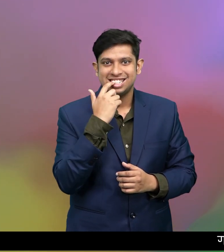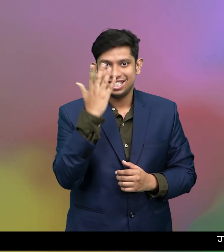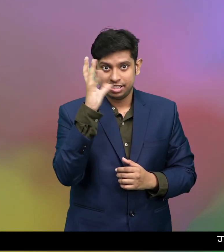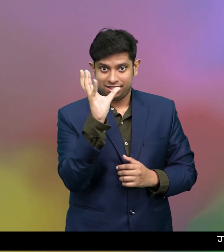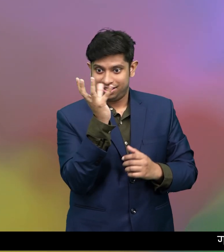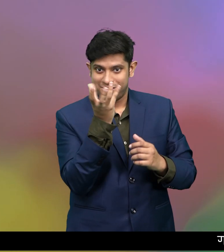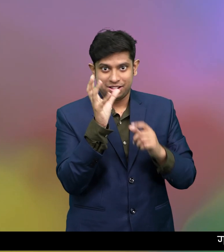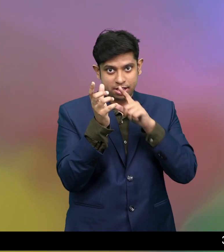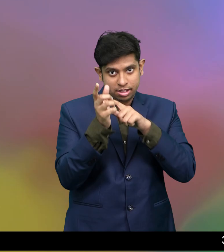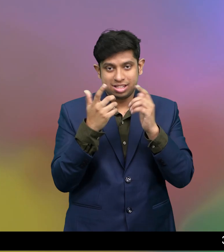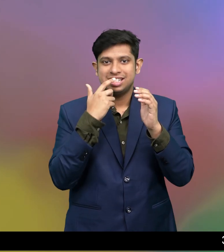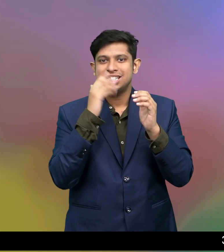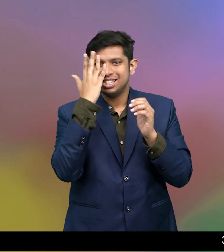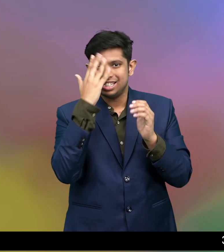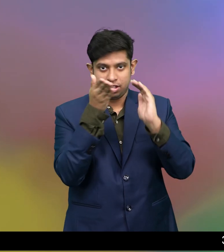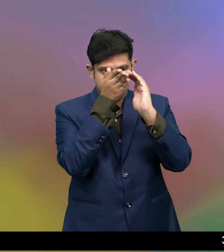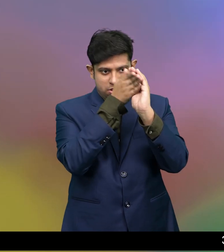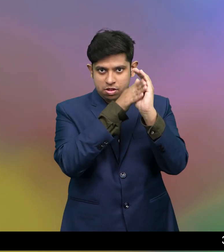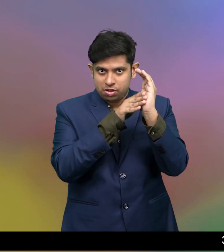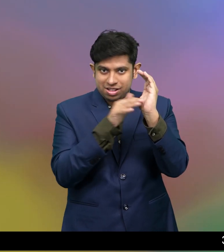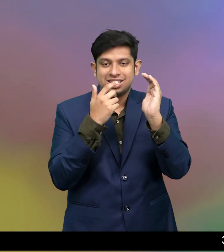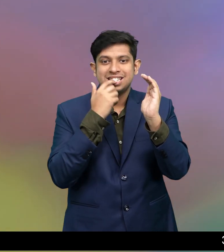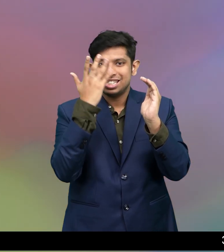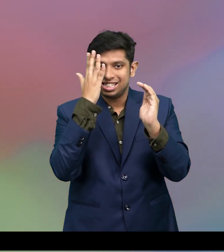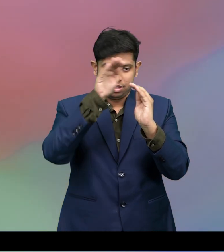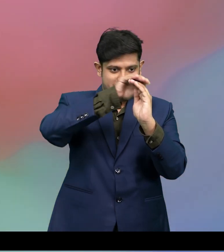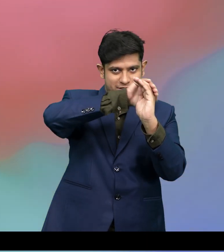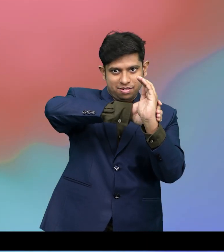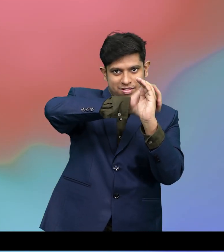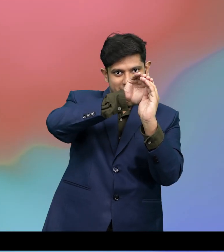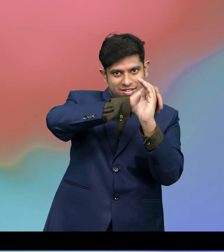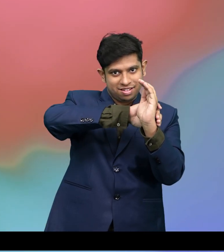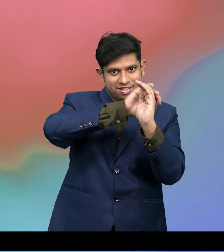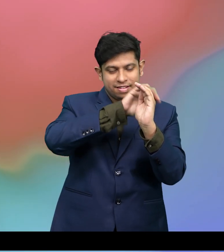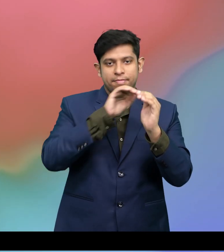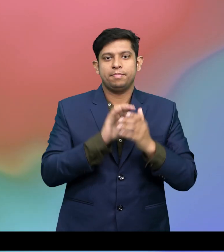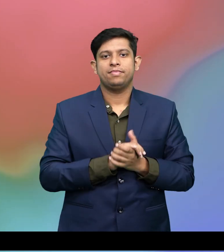गोलाकार आरसे, अवतल आरसा, उत्तल आरसा,